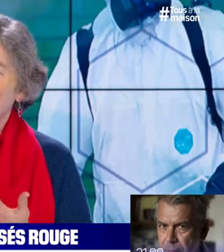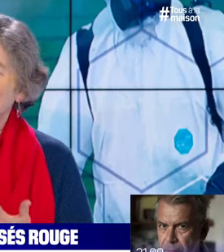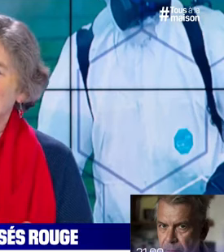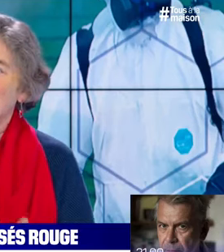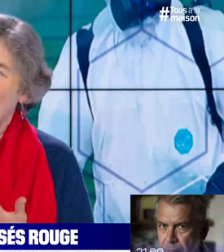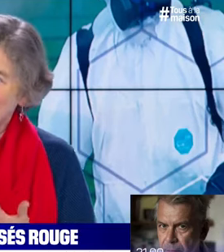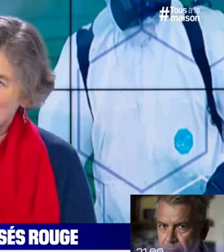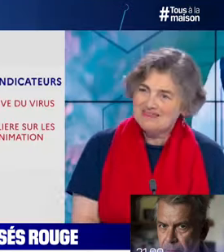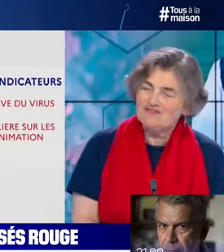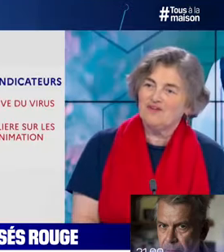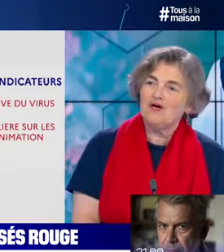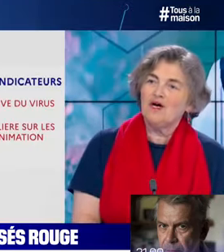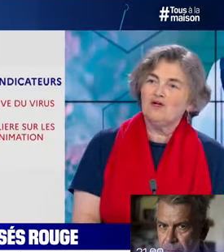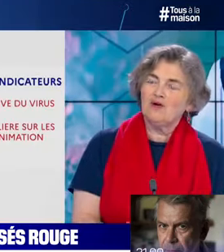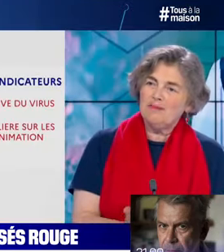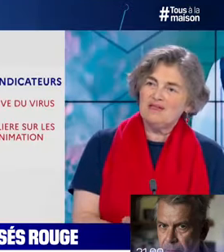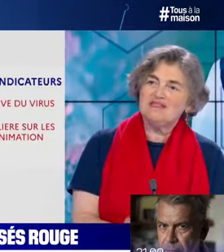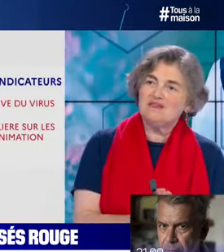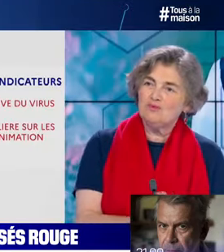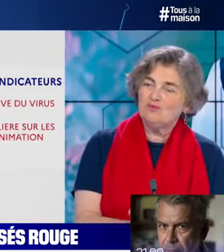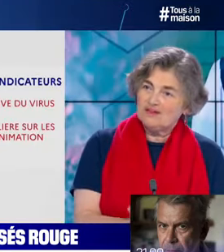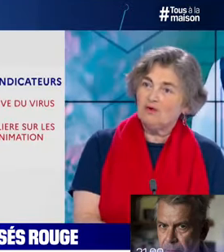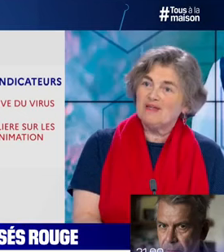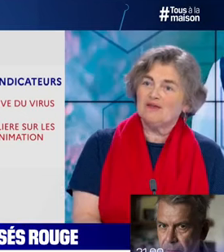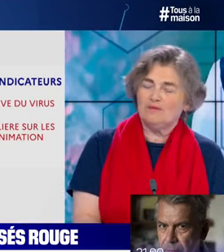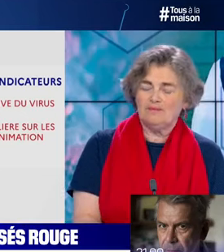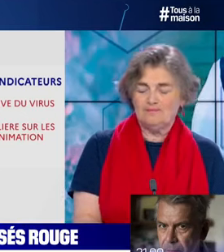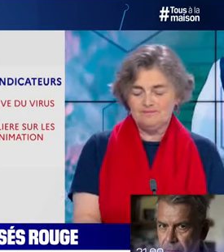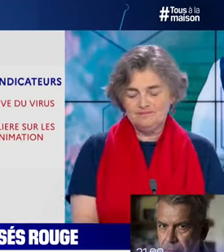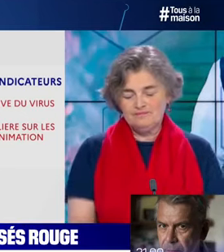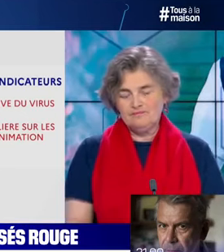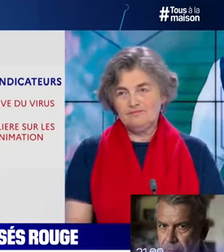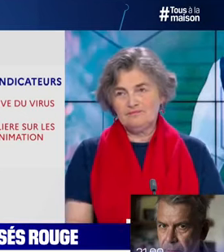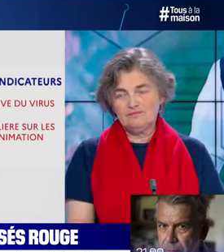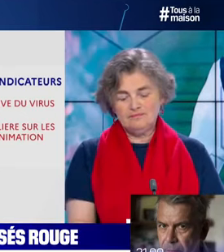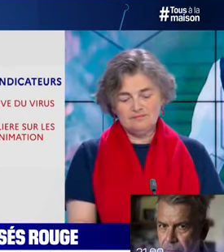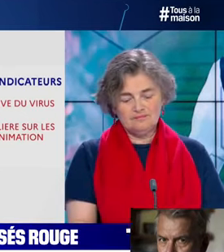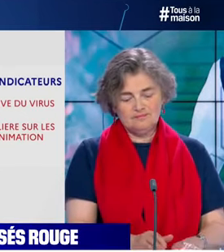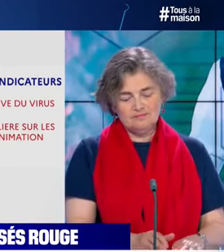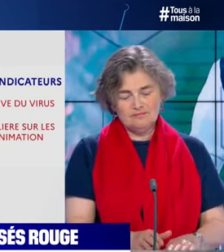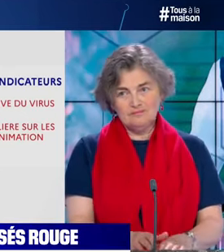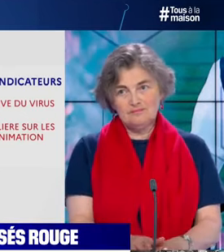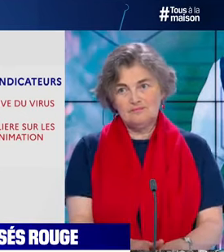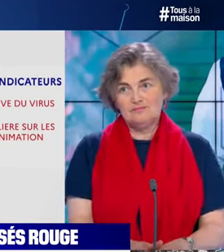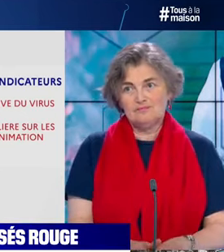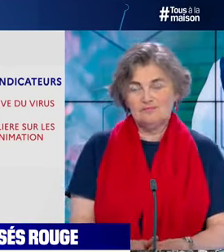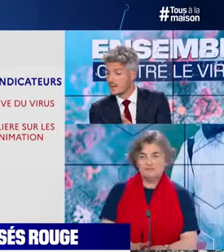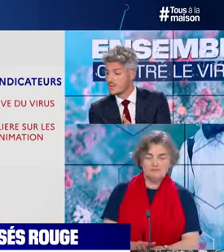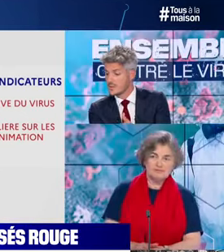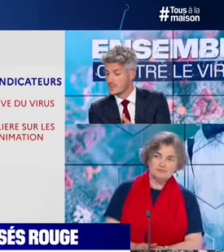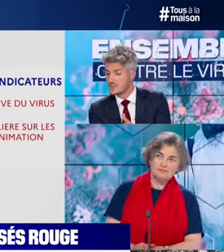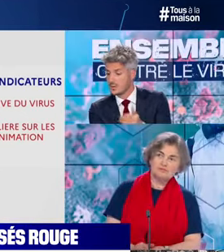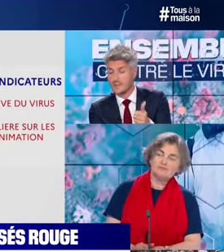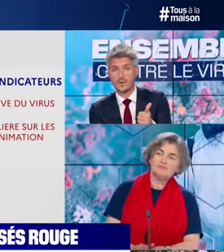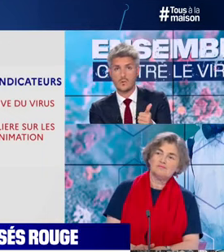doit avoir une participation active dans la partie qui nous attend maintenant. Illustration de ce dont vous parlez, concrètement, on apprend il y a